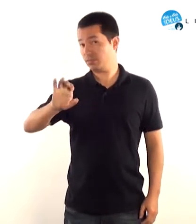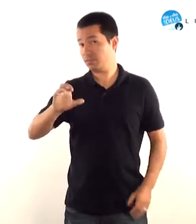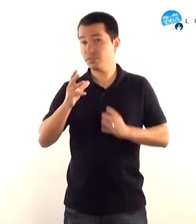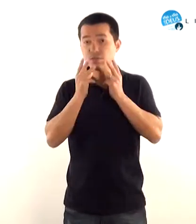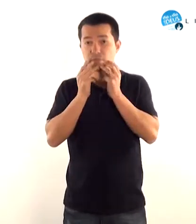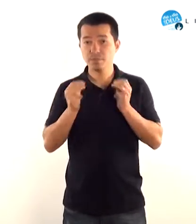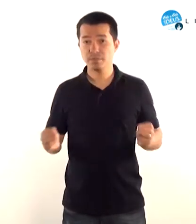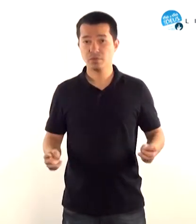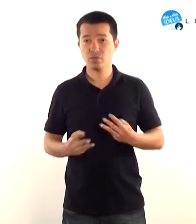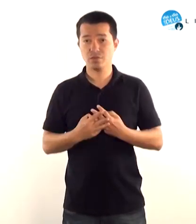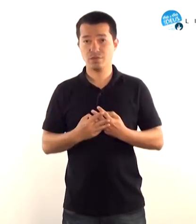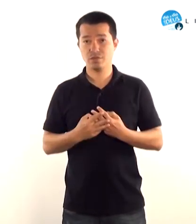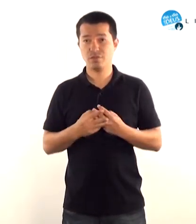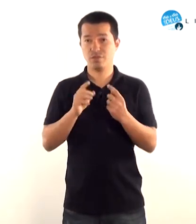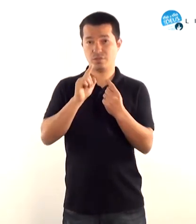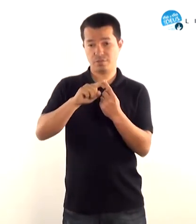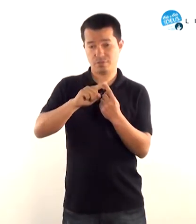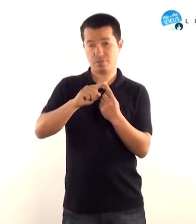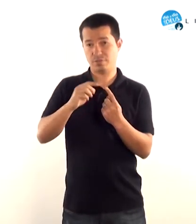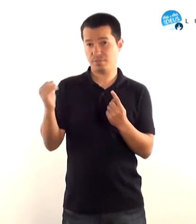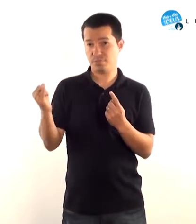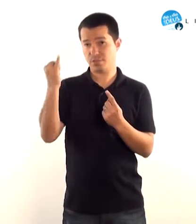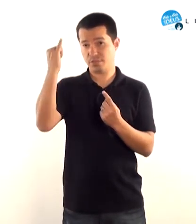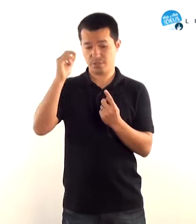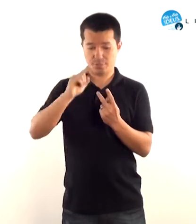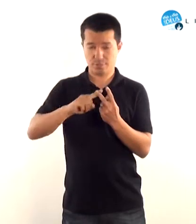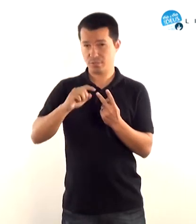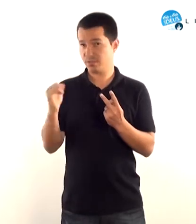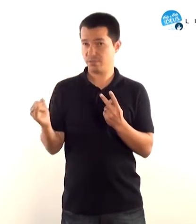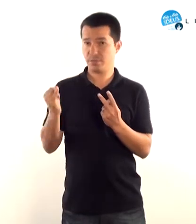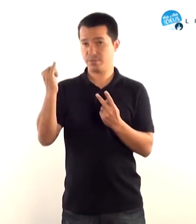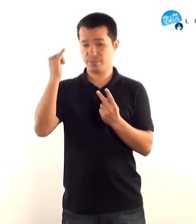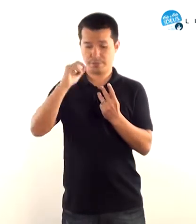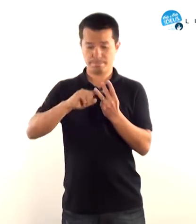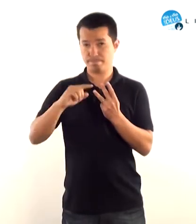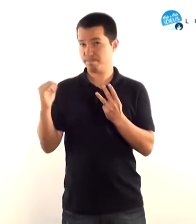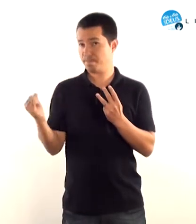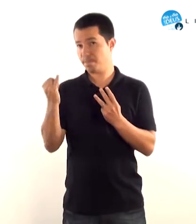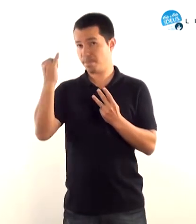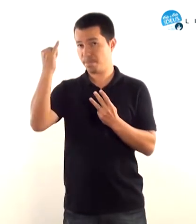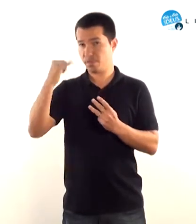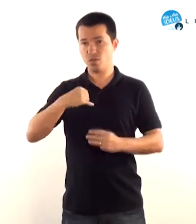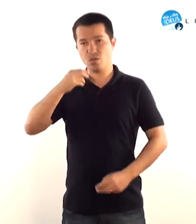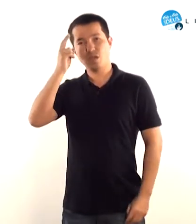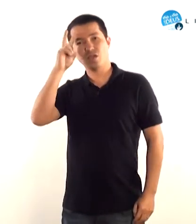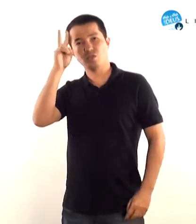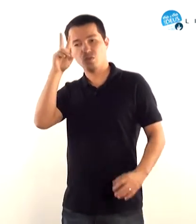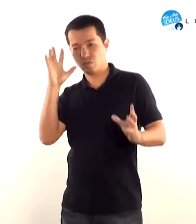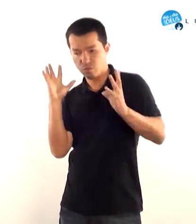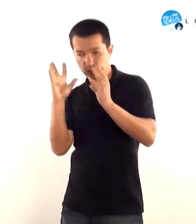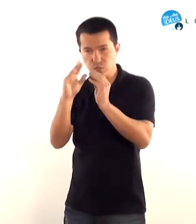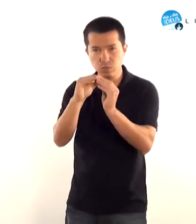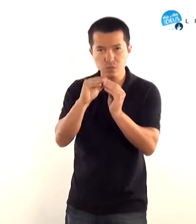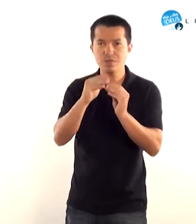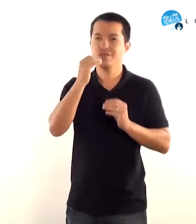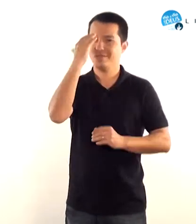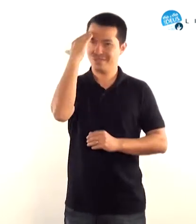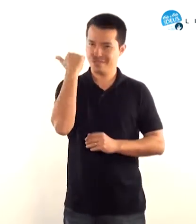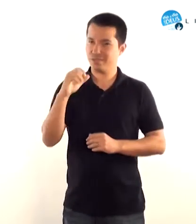assim, olhando a mesma história nas perspectivas de cada um desses personagens, eu tenho certeza que Deus vai